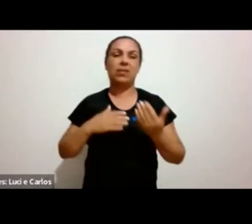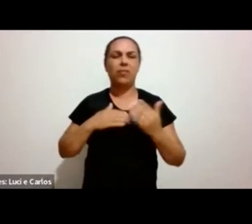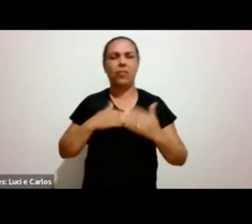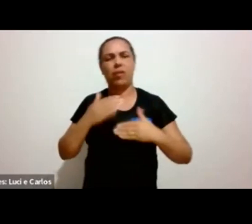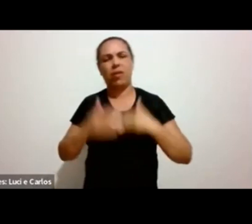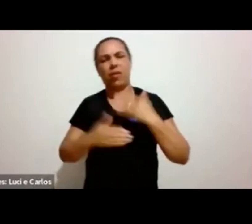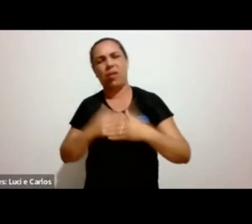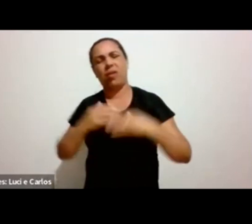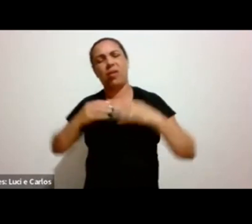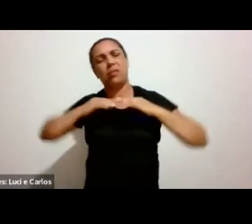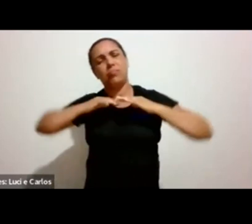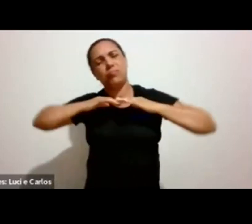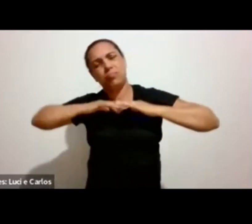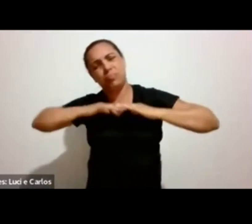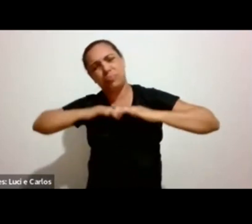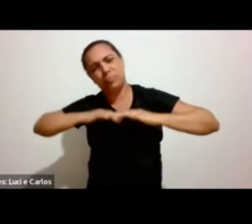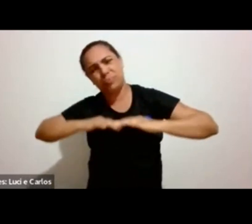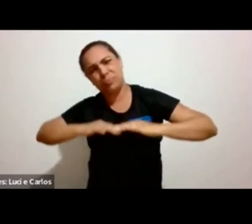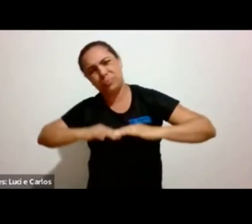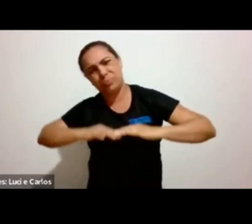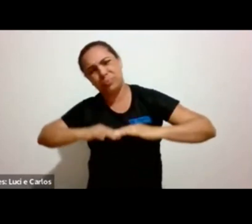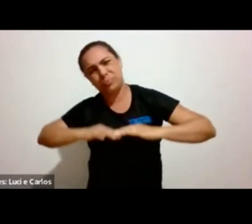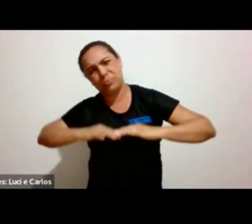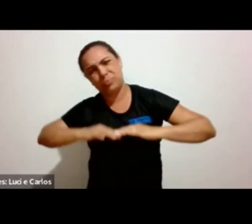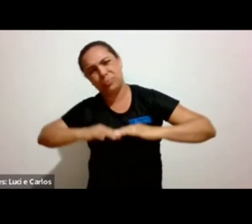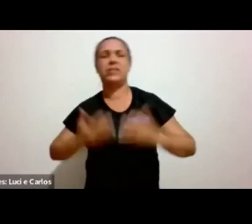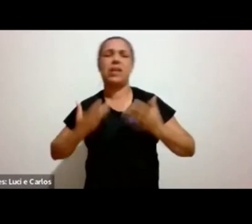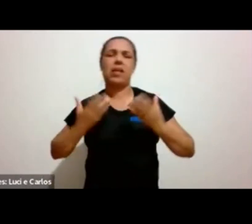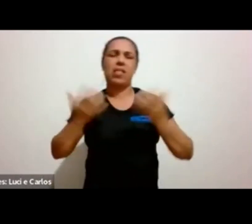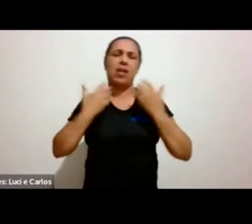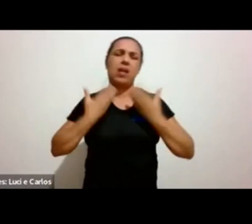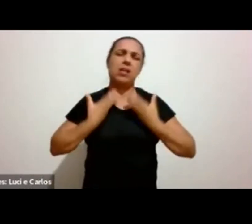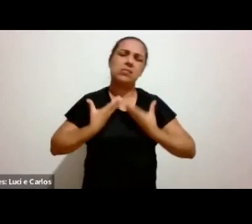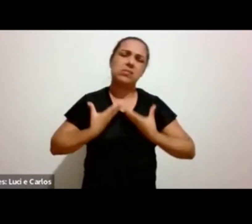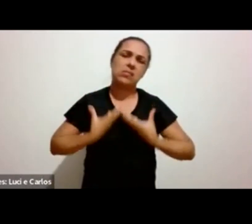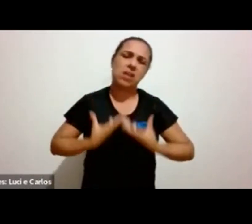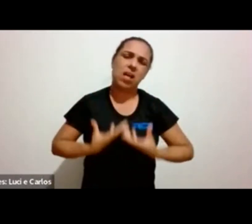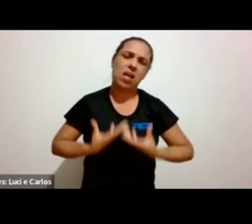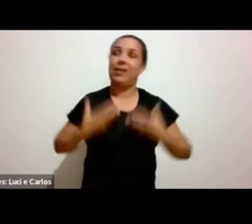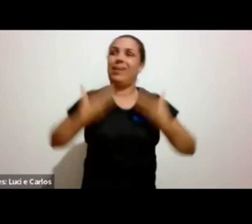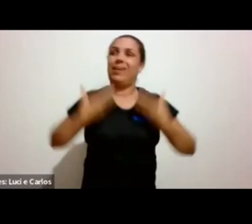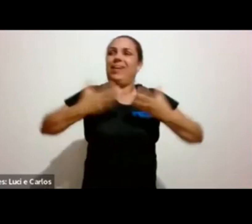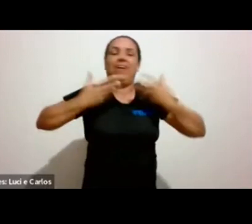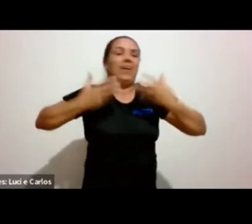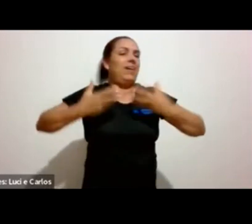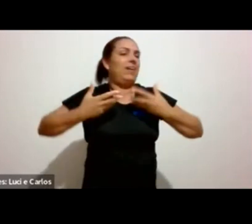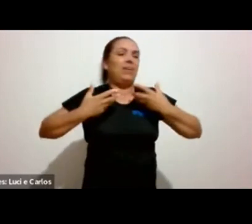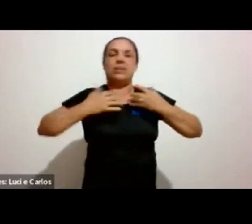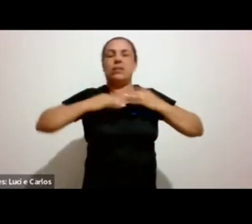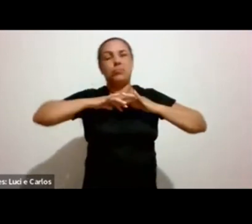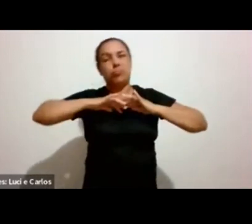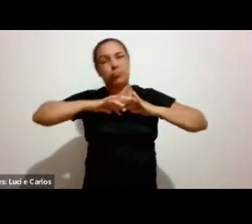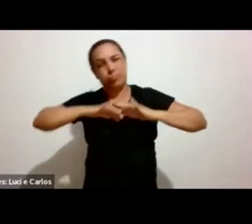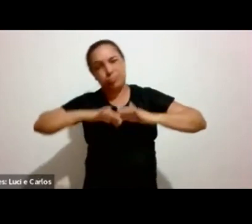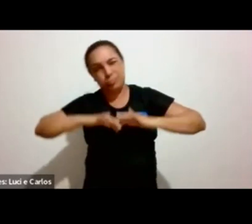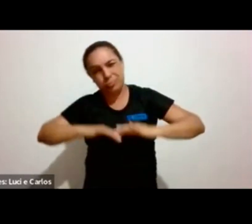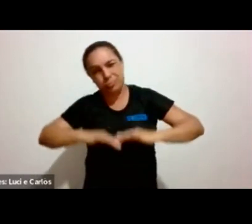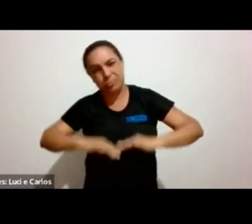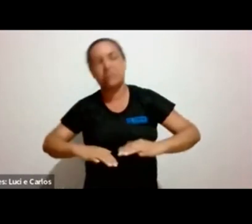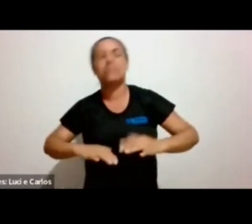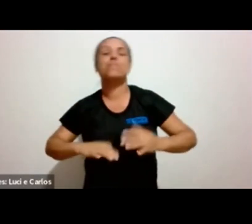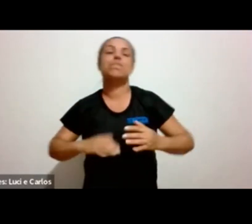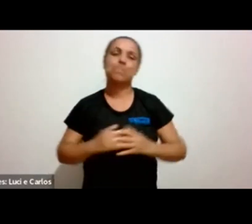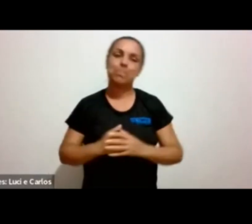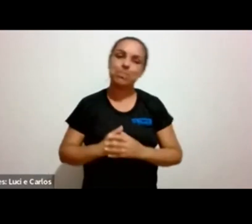devastadora que mobiliza você que tem a fibromialgia, o desequilíbrio energético que leva à